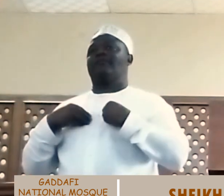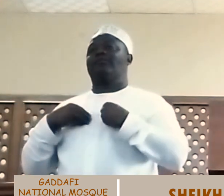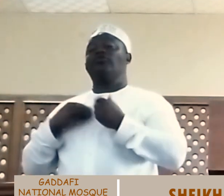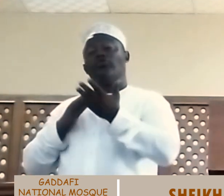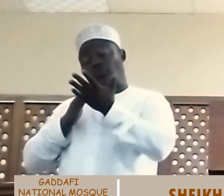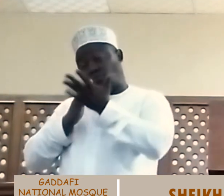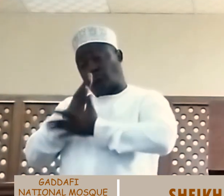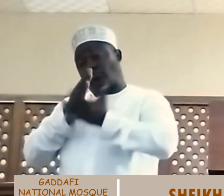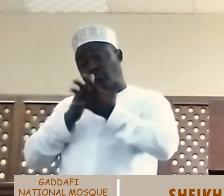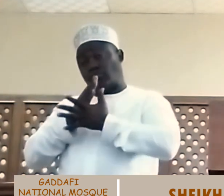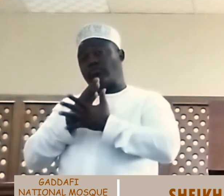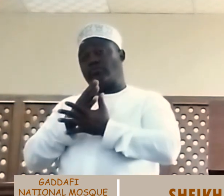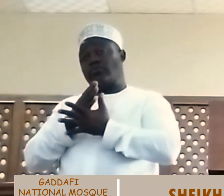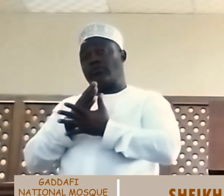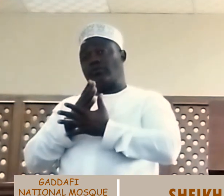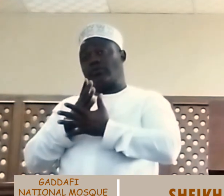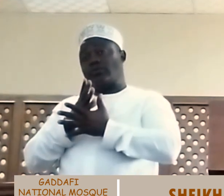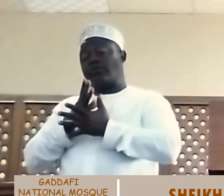مبتوفو بو كسينزا